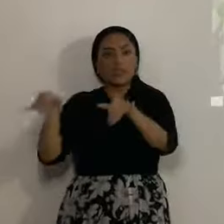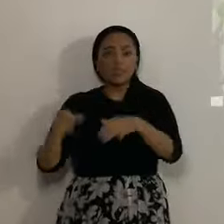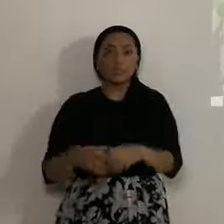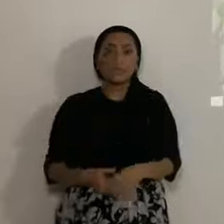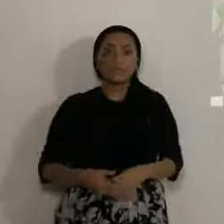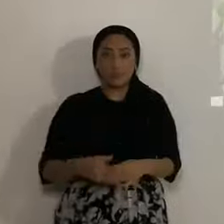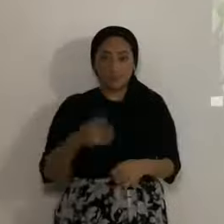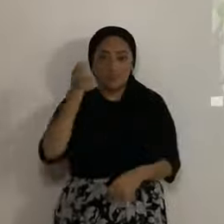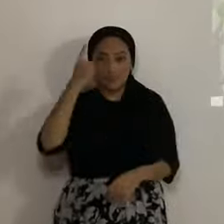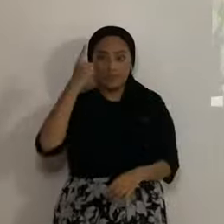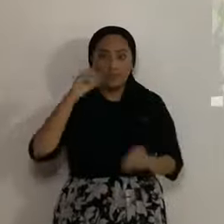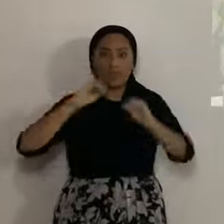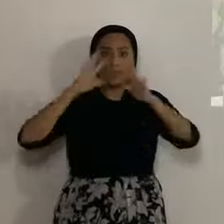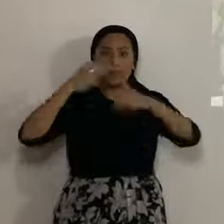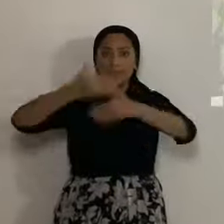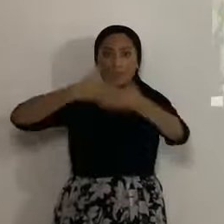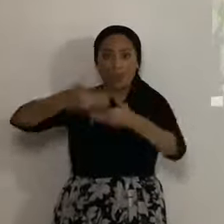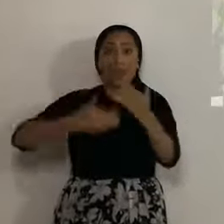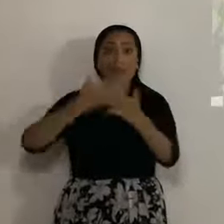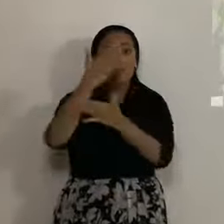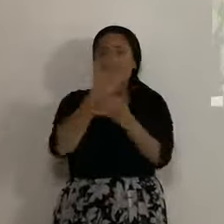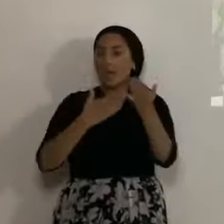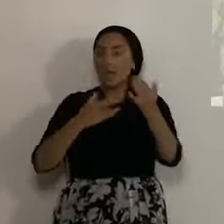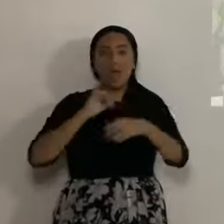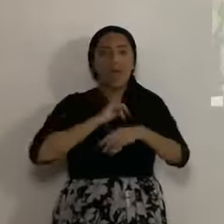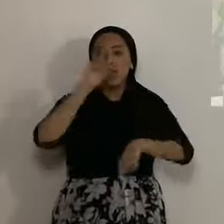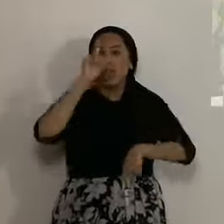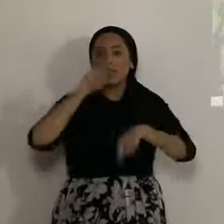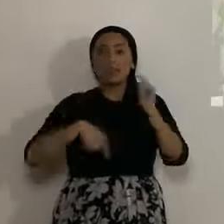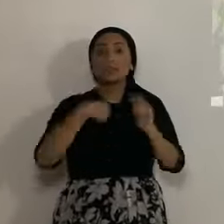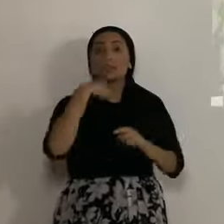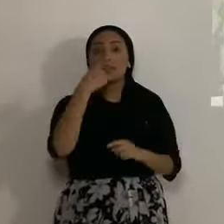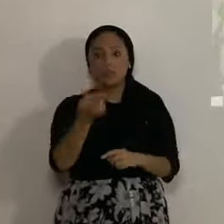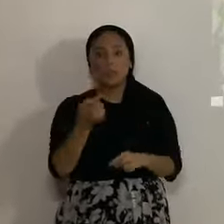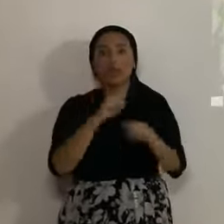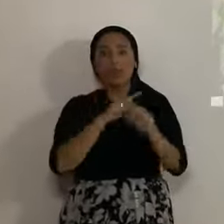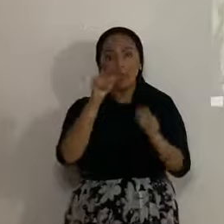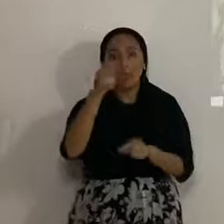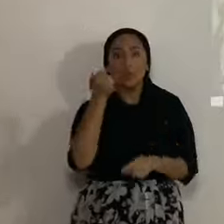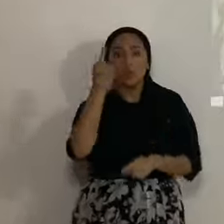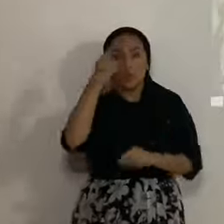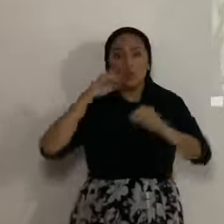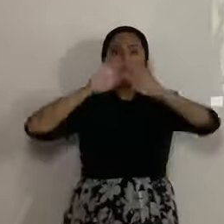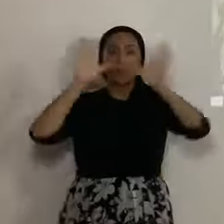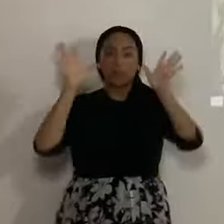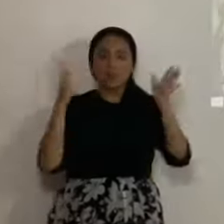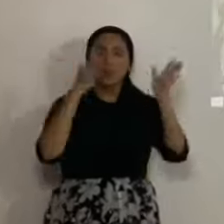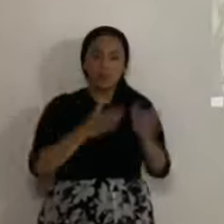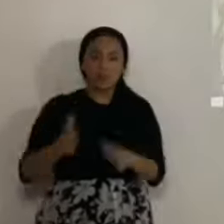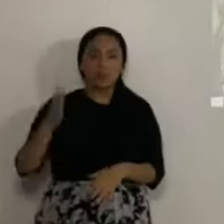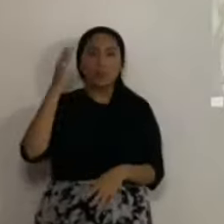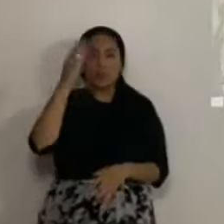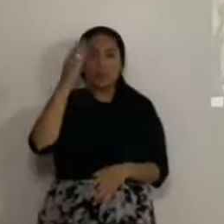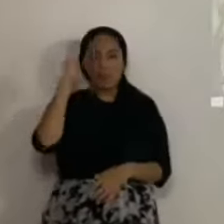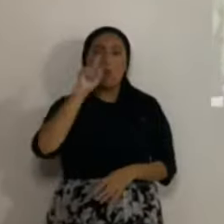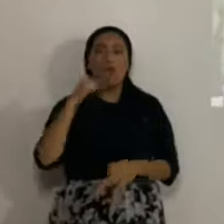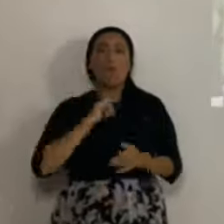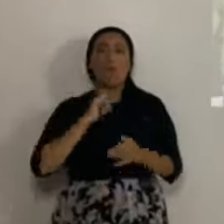Ya me van entendiendo, hay cosas que no puedo pronunciar, pero bueno, ya me van entendiendo exactamente a lo que quiero llegar.